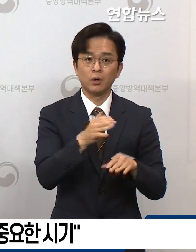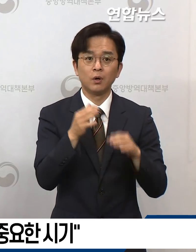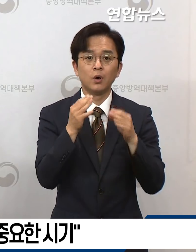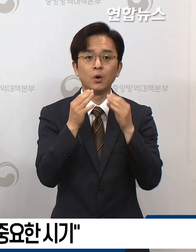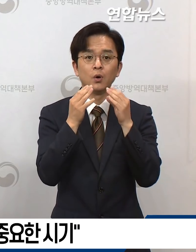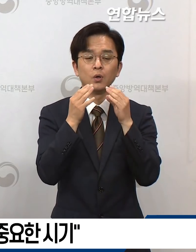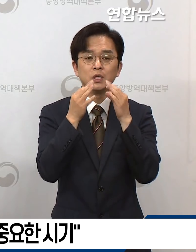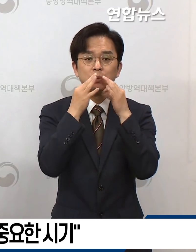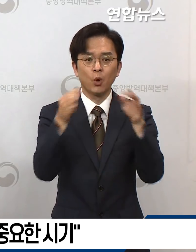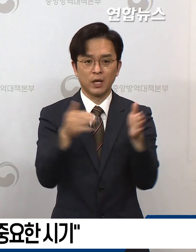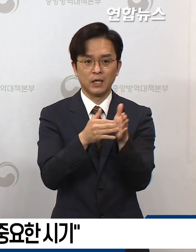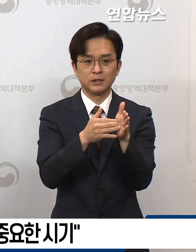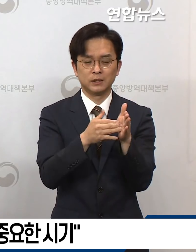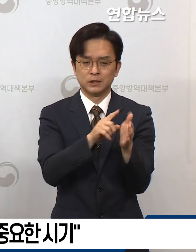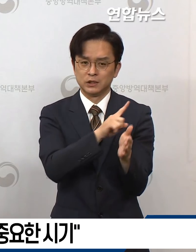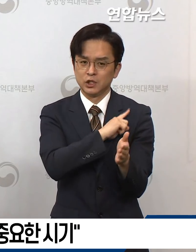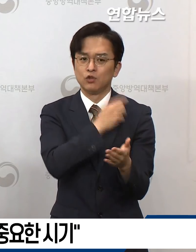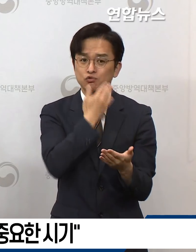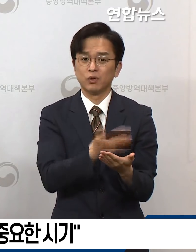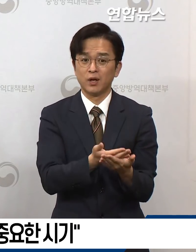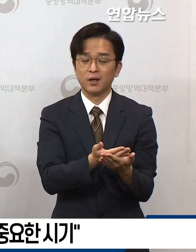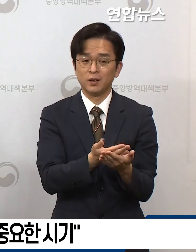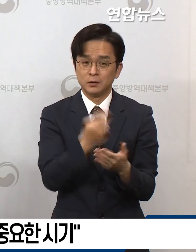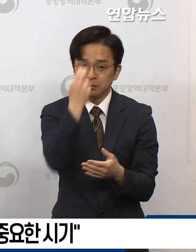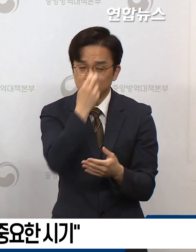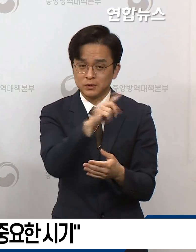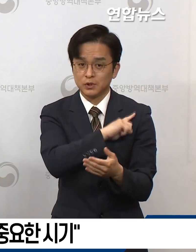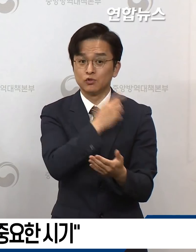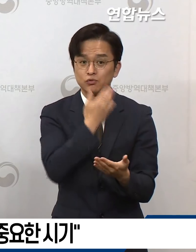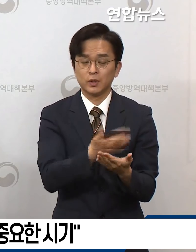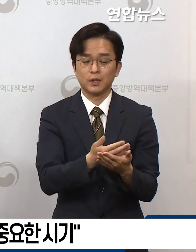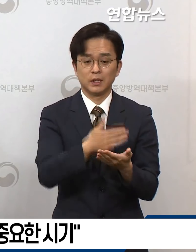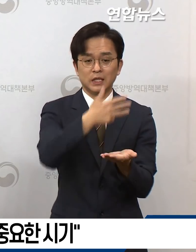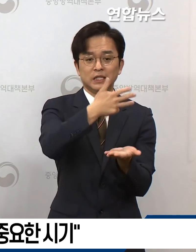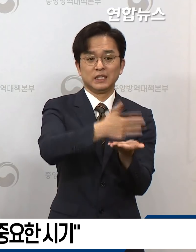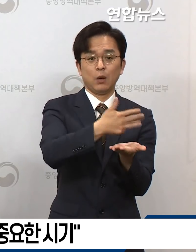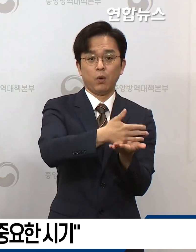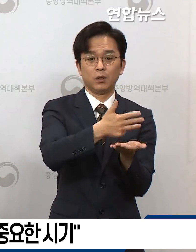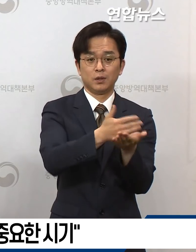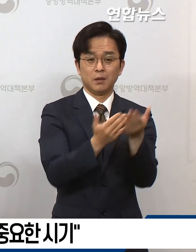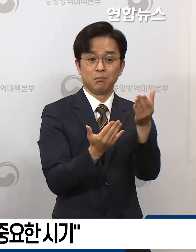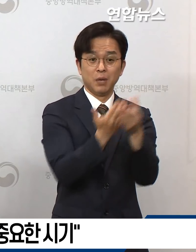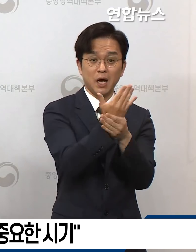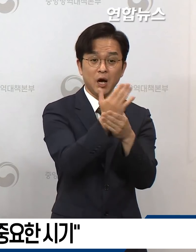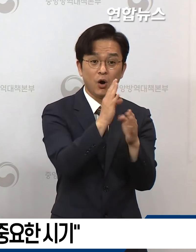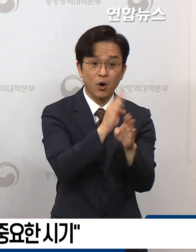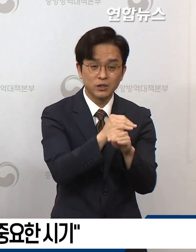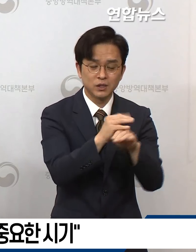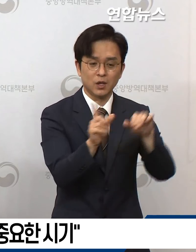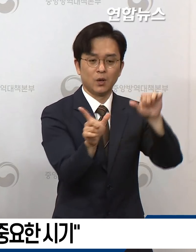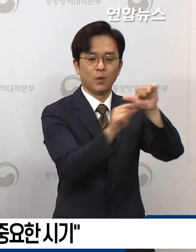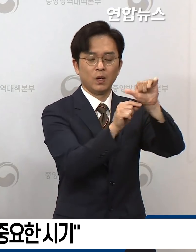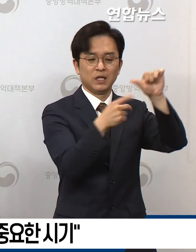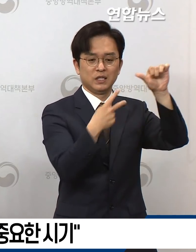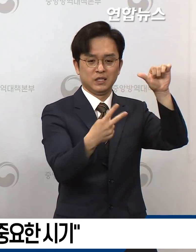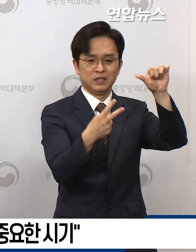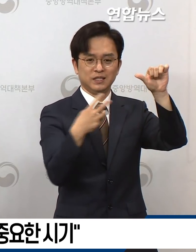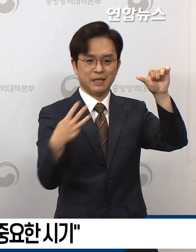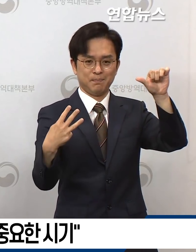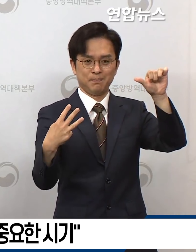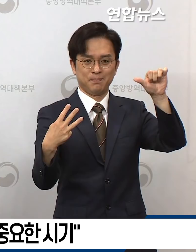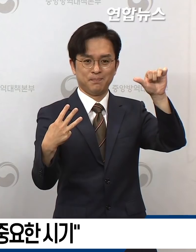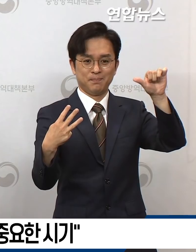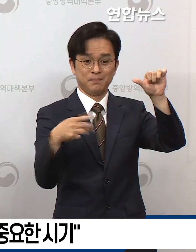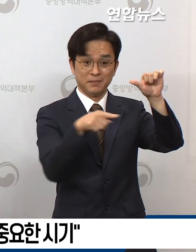중요한 시기입니다. 이태원 유흥시설이 대부분 5월 2일부터 6일 사이에 운영이 되었고,